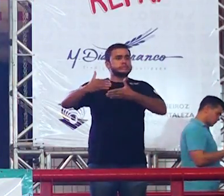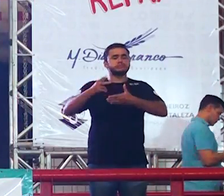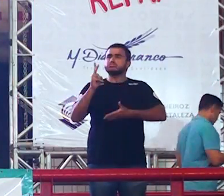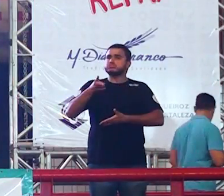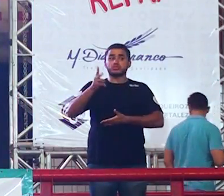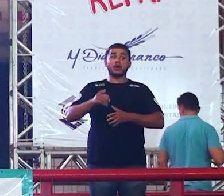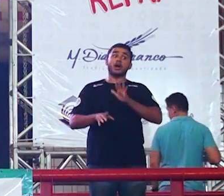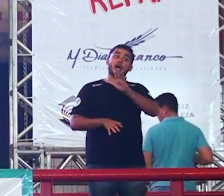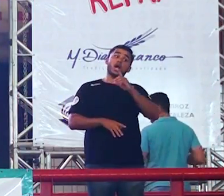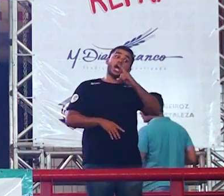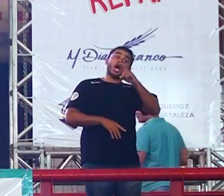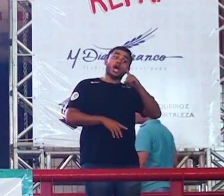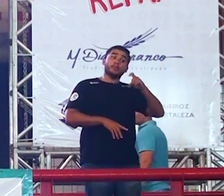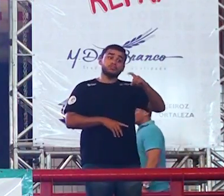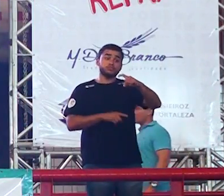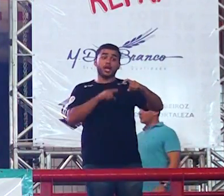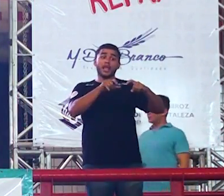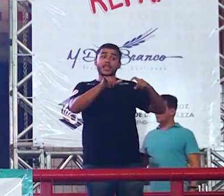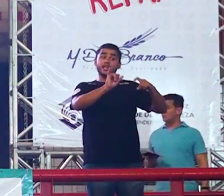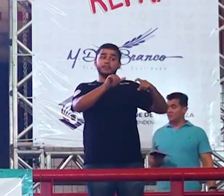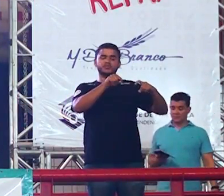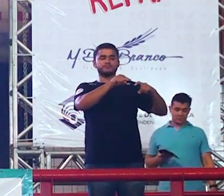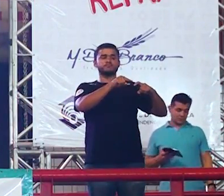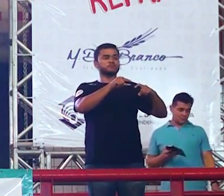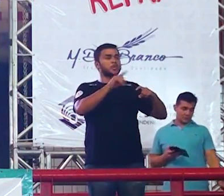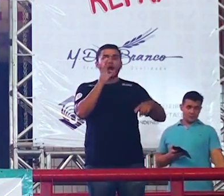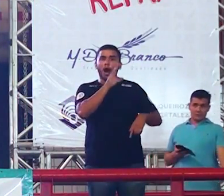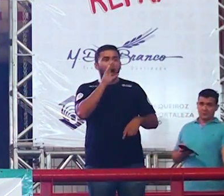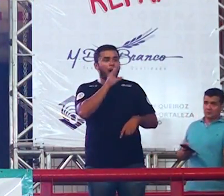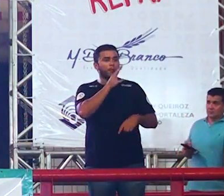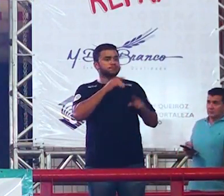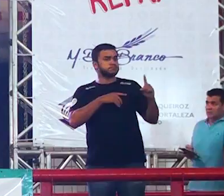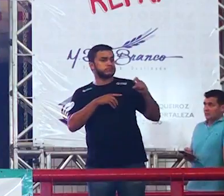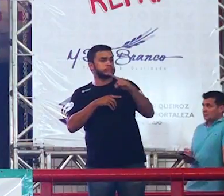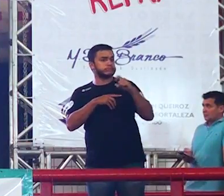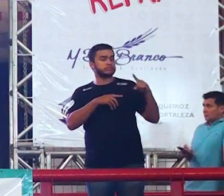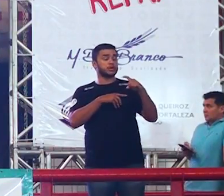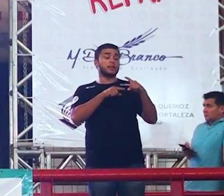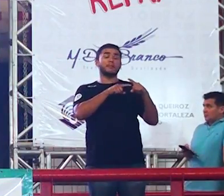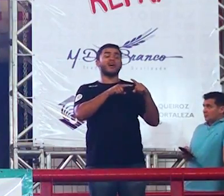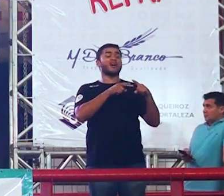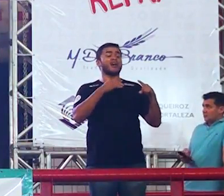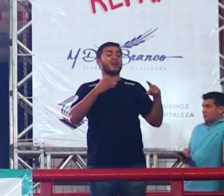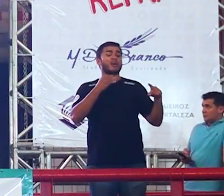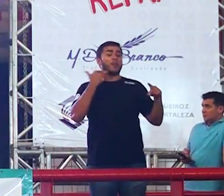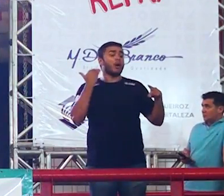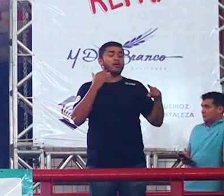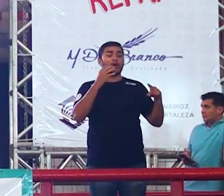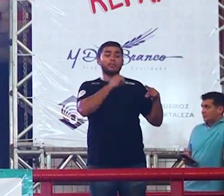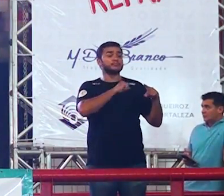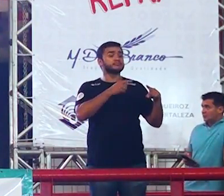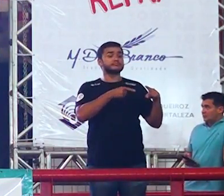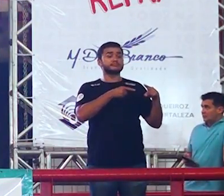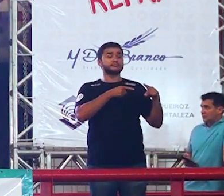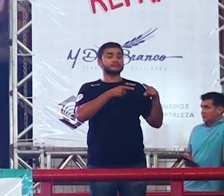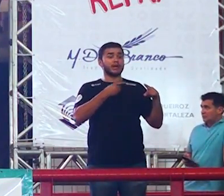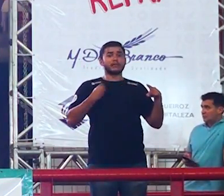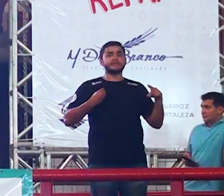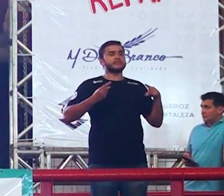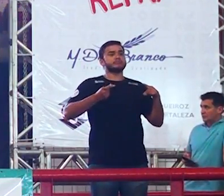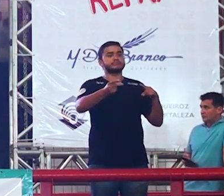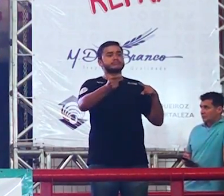mais veloz, só que ele é pouco resistente. O que eu quero dizer com isso? Eu quero dizer o seguinte, é que